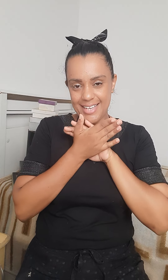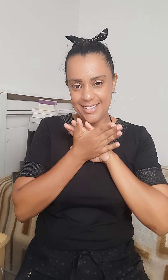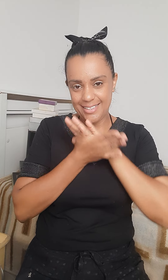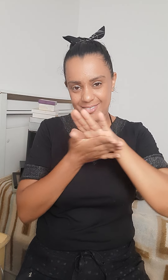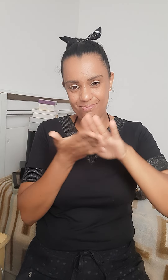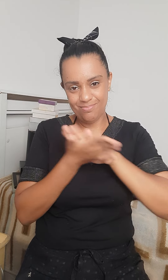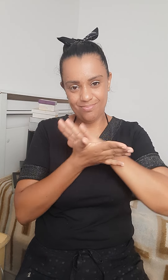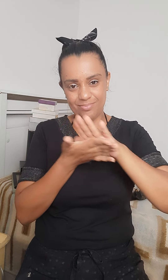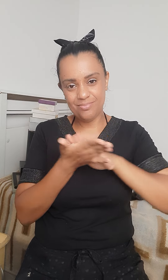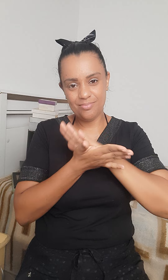nada,